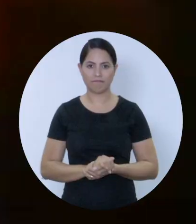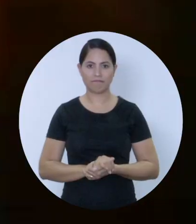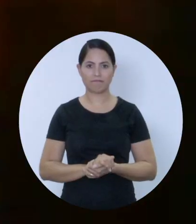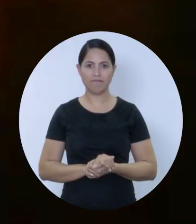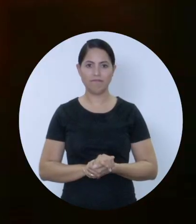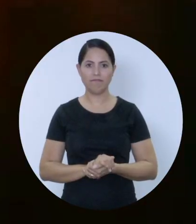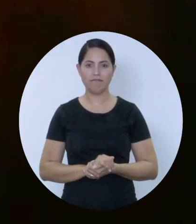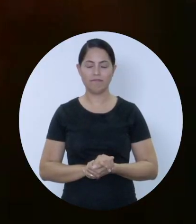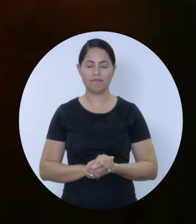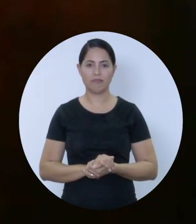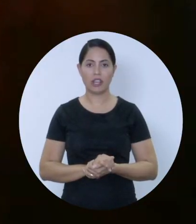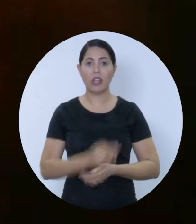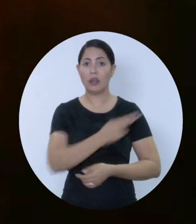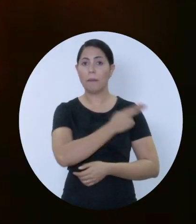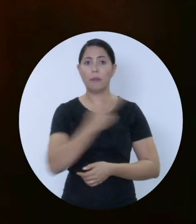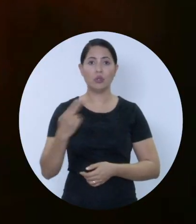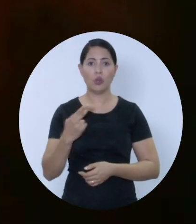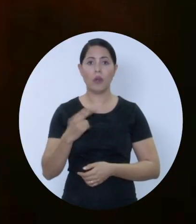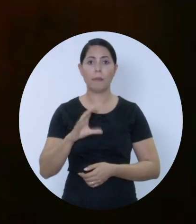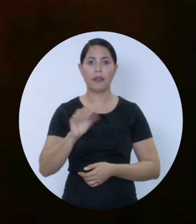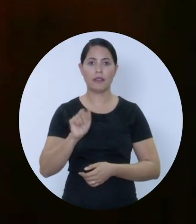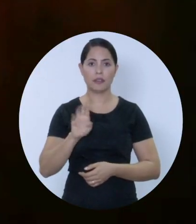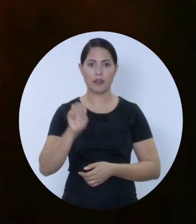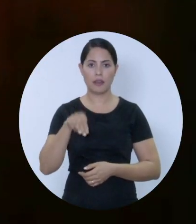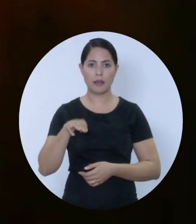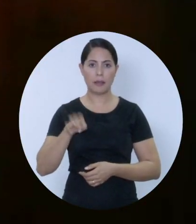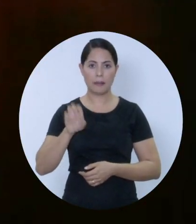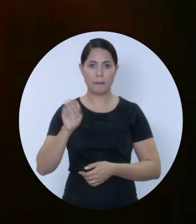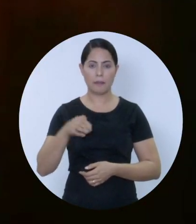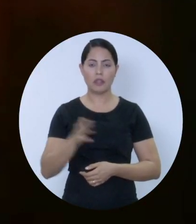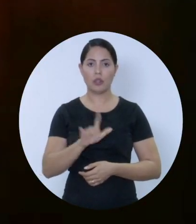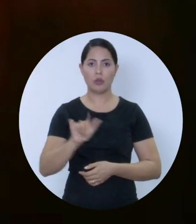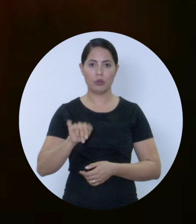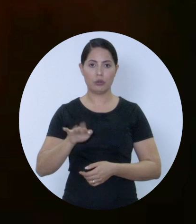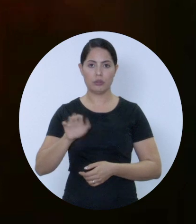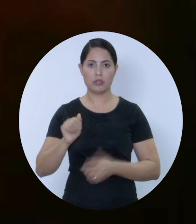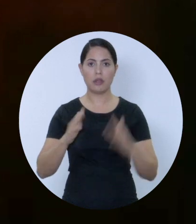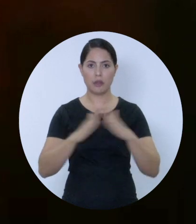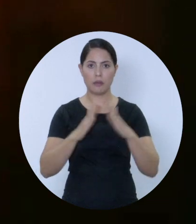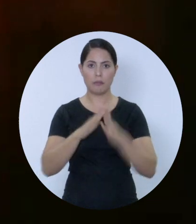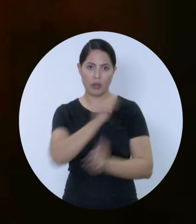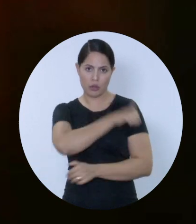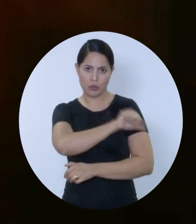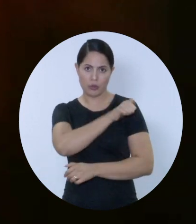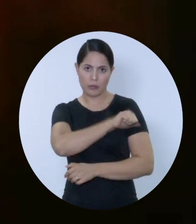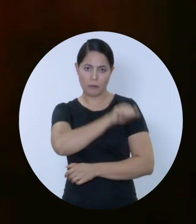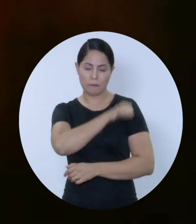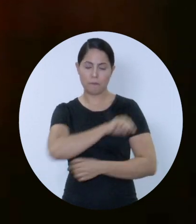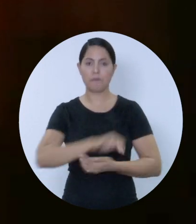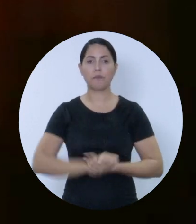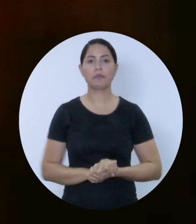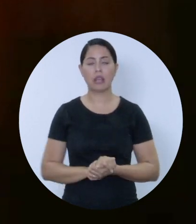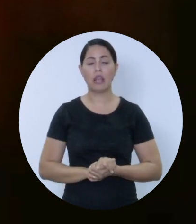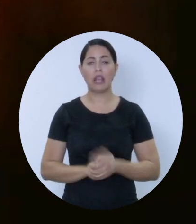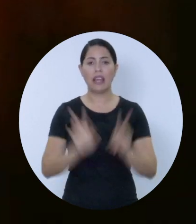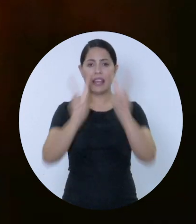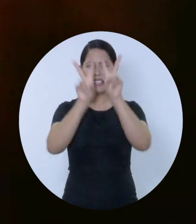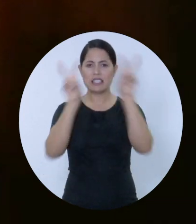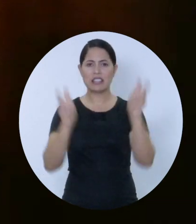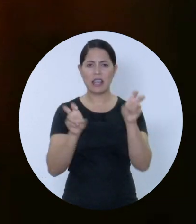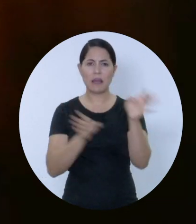difícil. Olá, meu nome é Carmen Lúcia e eu resido na cidade de Niterói, no estado do Rio de Janeiro.